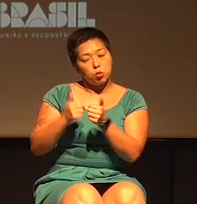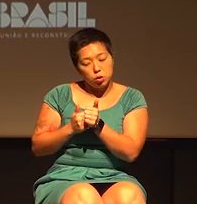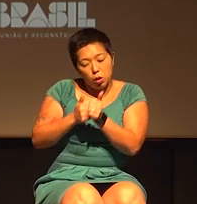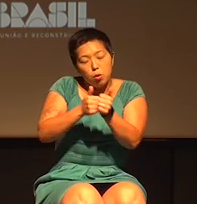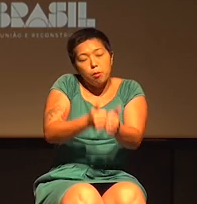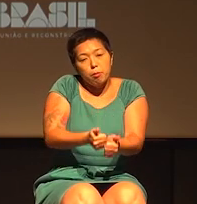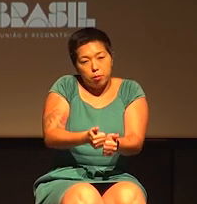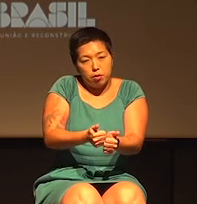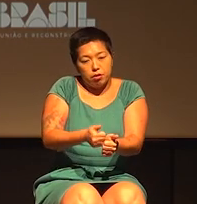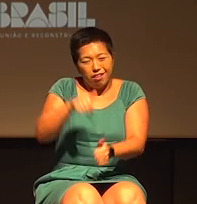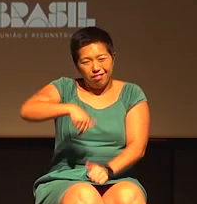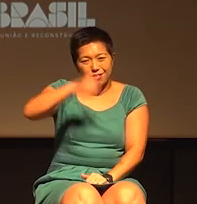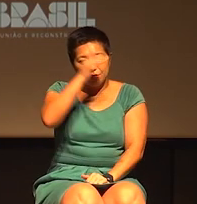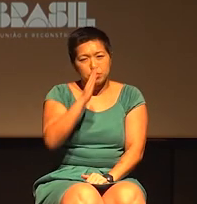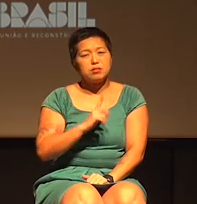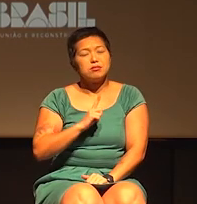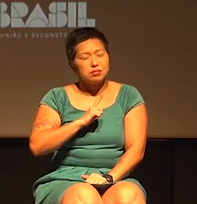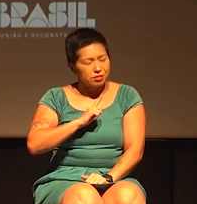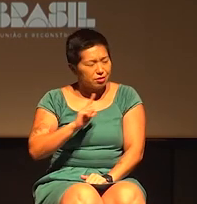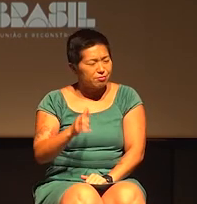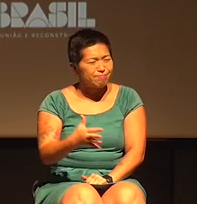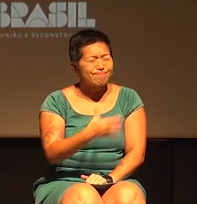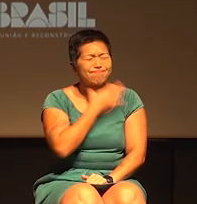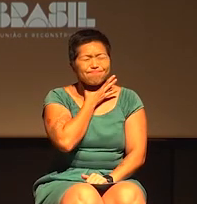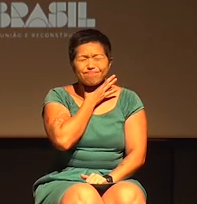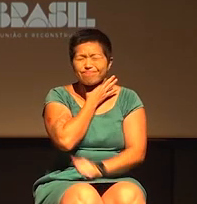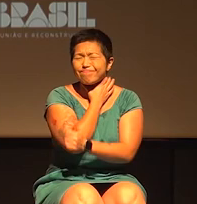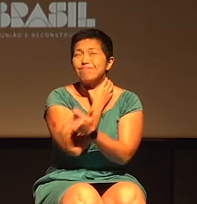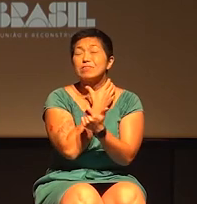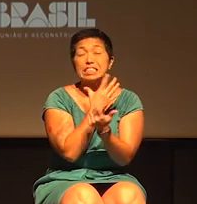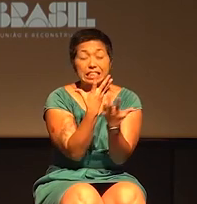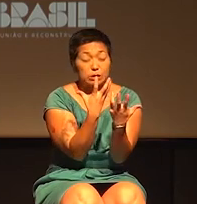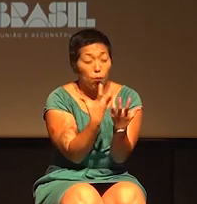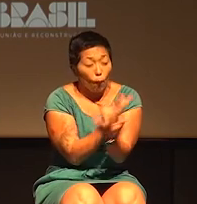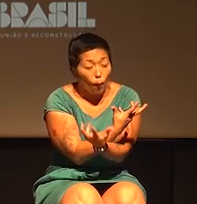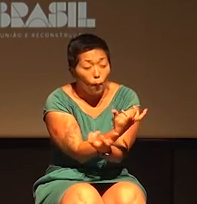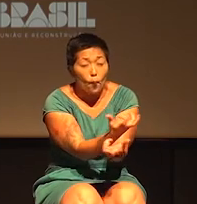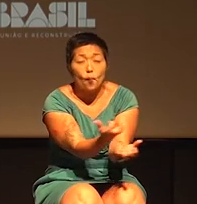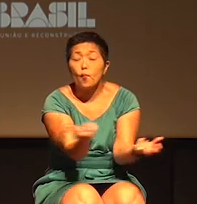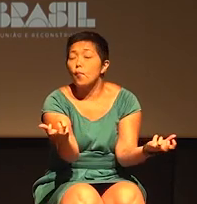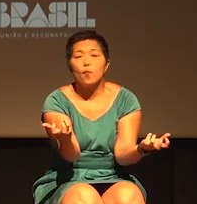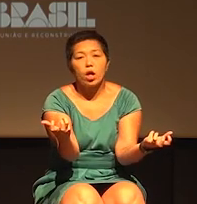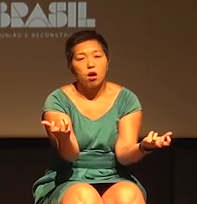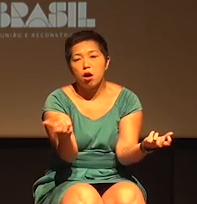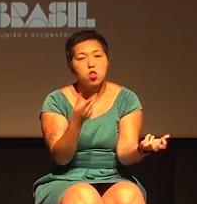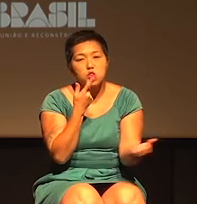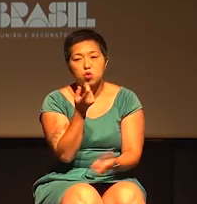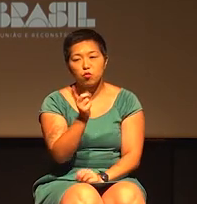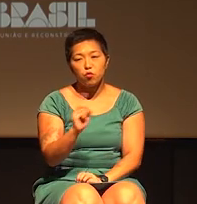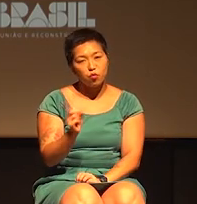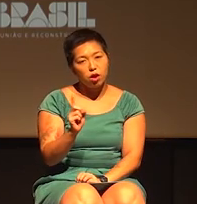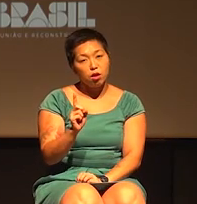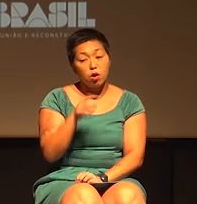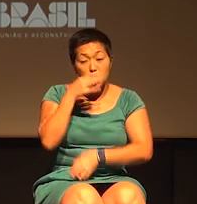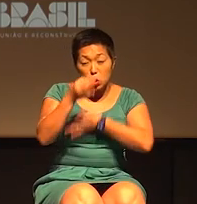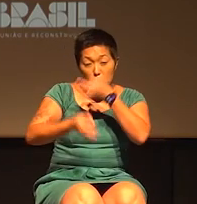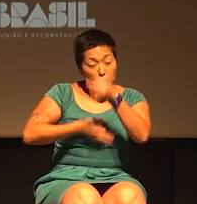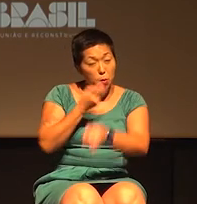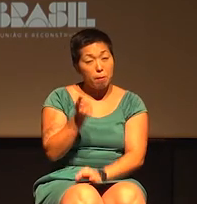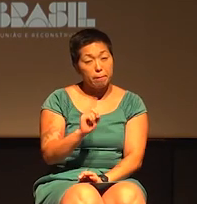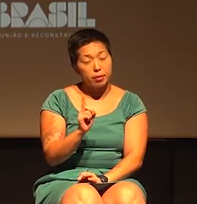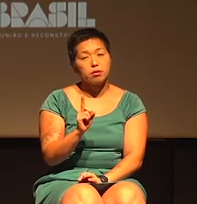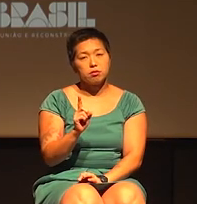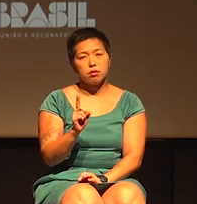aqui no Brasil momentos crises enormes de seca e e não foi falado né às vezes não não não é comentado as pessoas